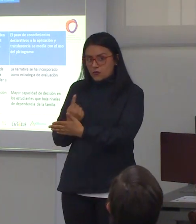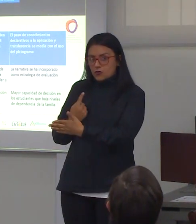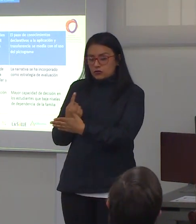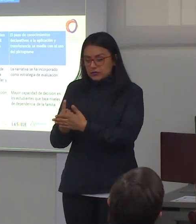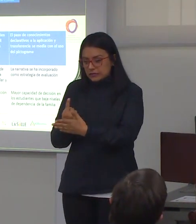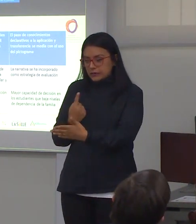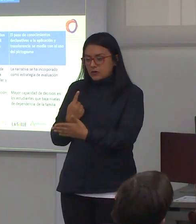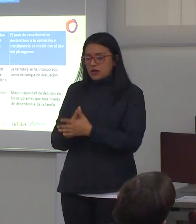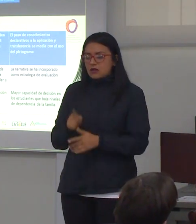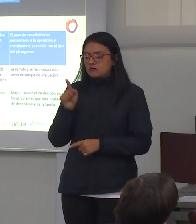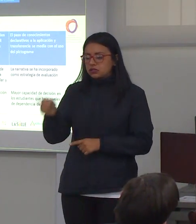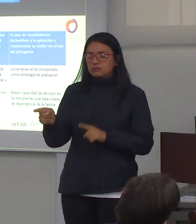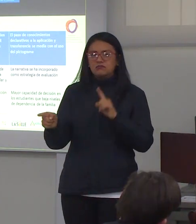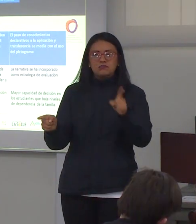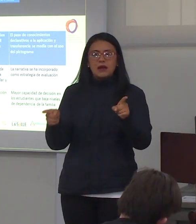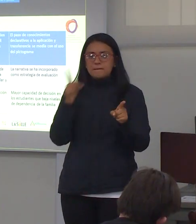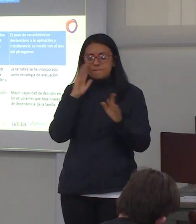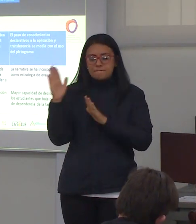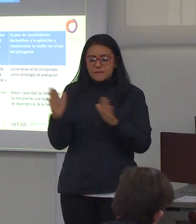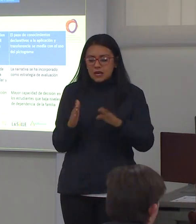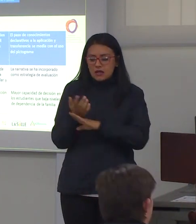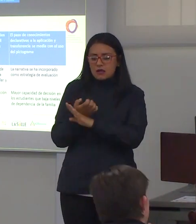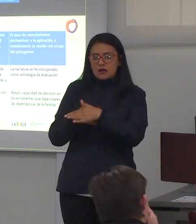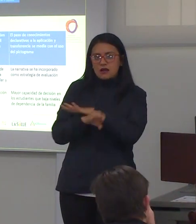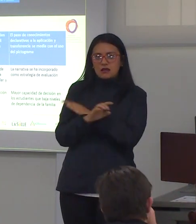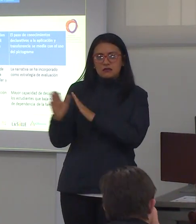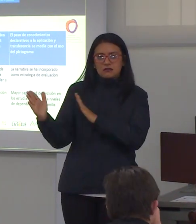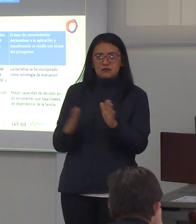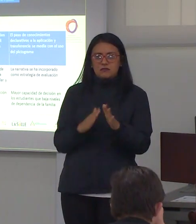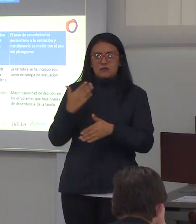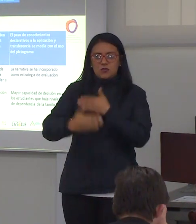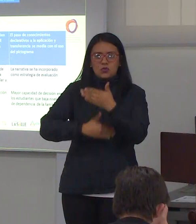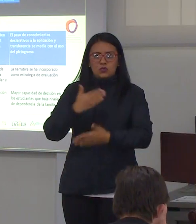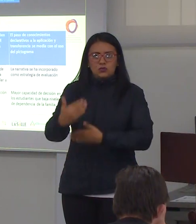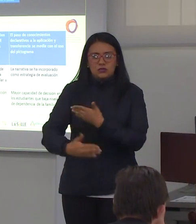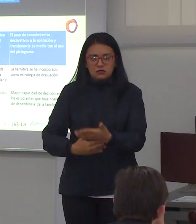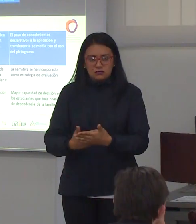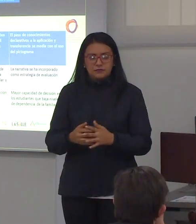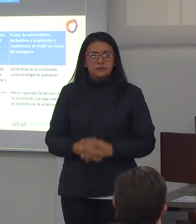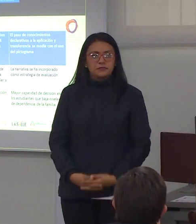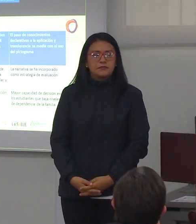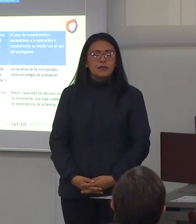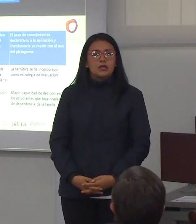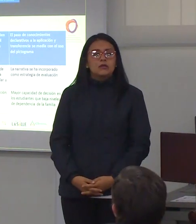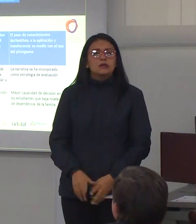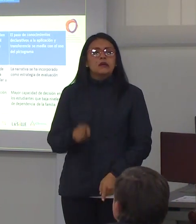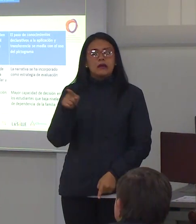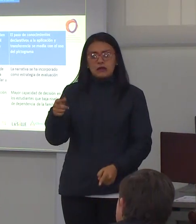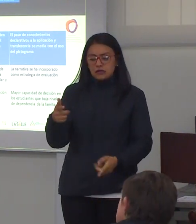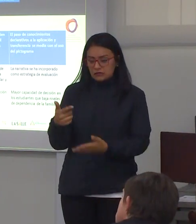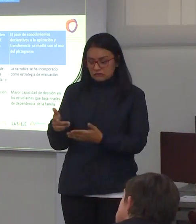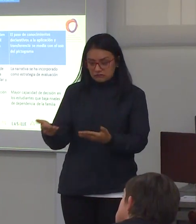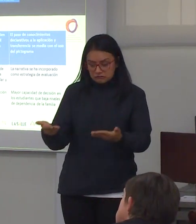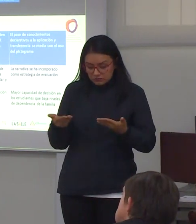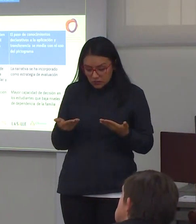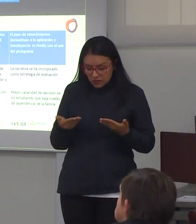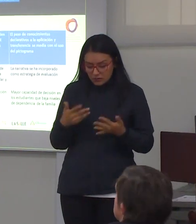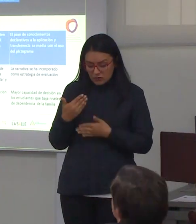hagan un proceso de planeación previo de los procesos eso nos ayuda a que entonces